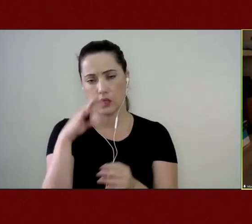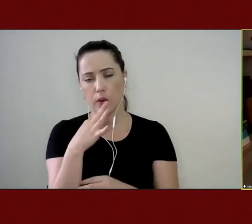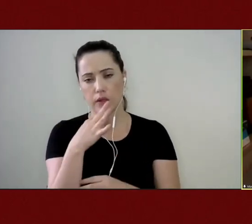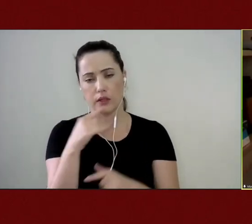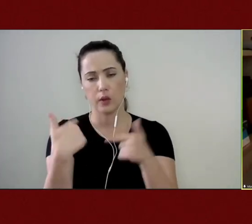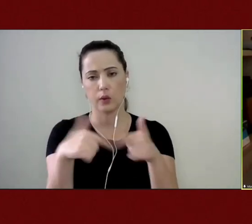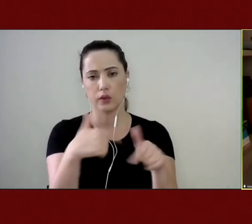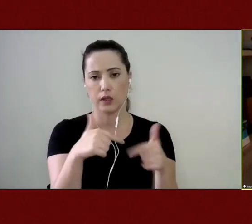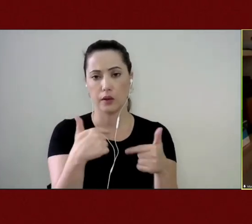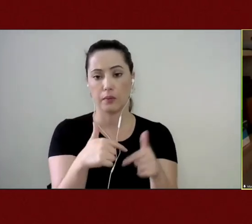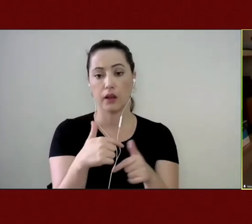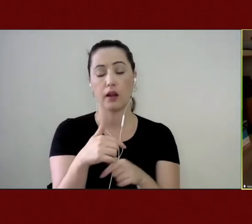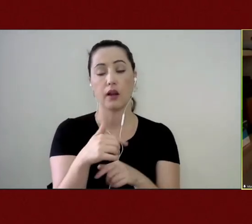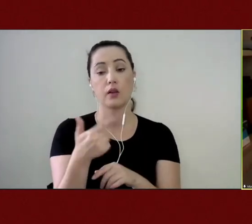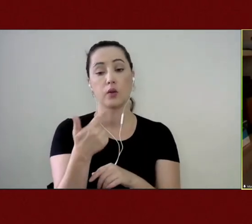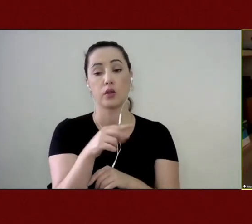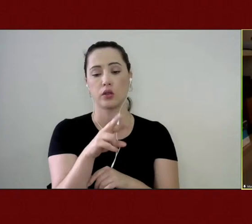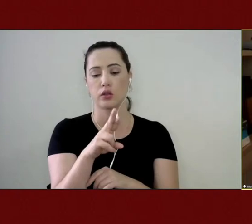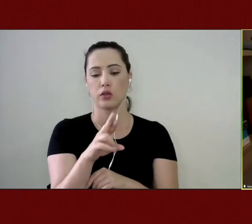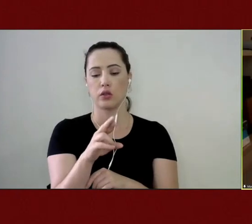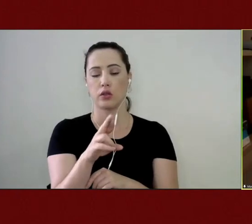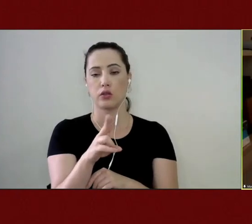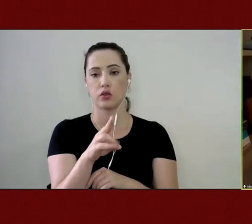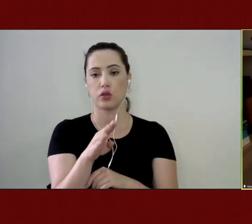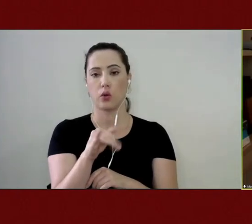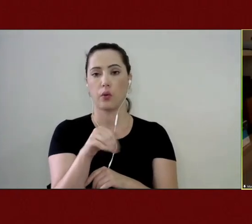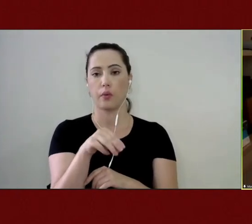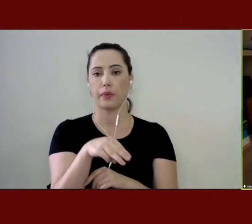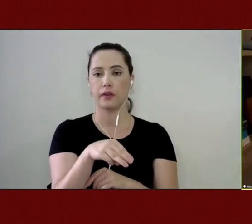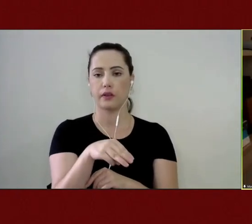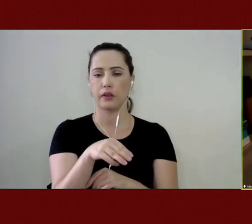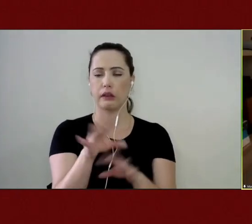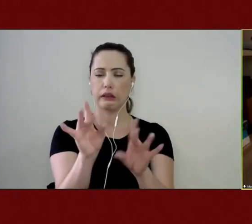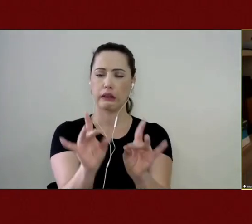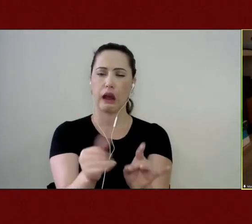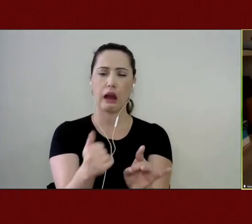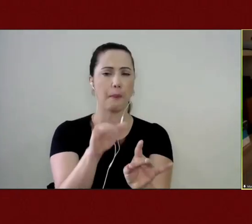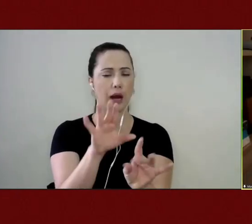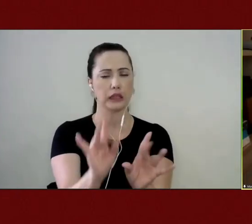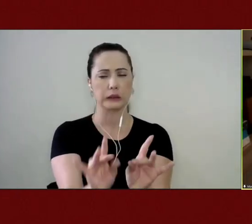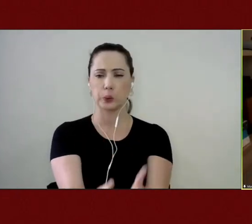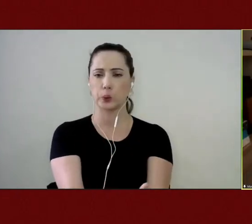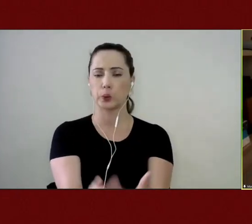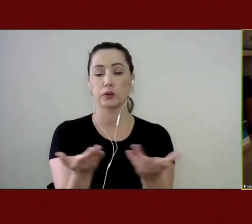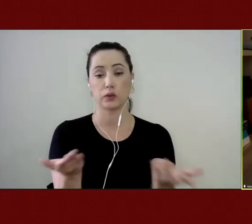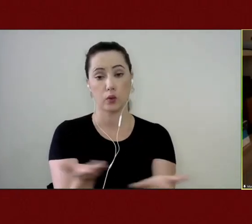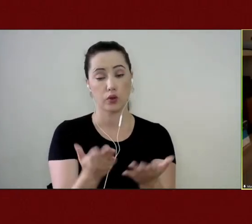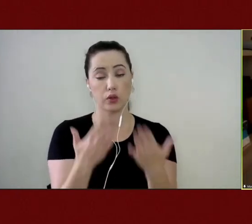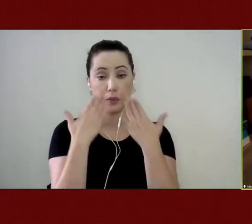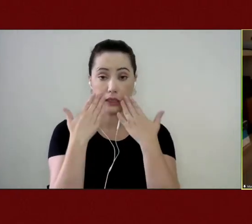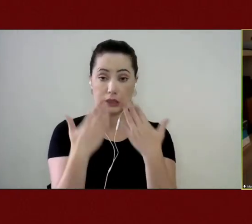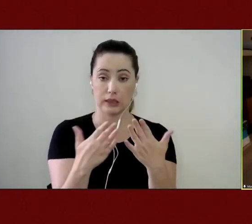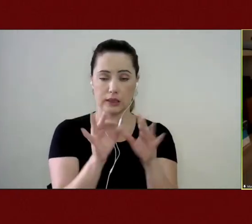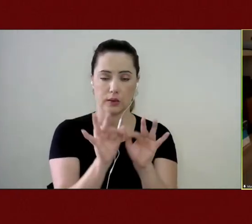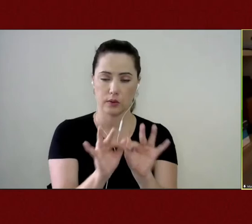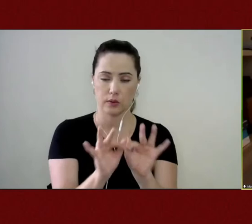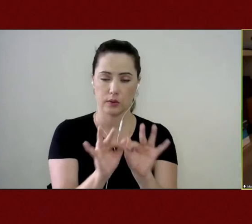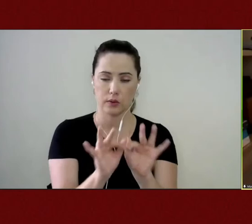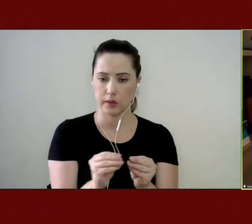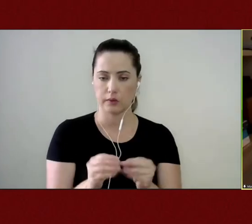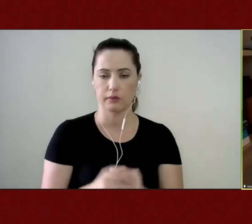mais detalhada, da qual vou apresentar agora. A primeira fase, a gente pode dizer que é uma fase